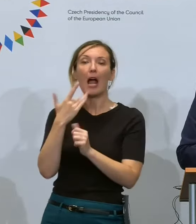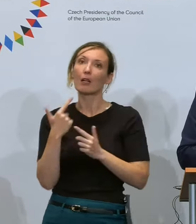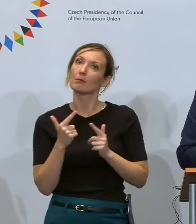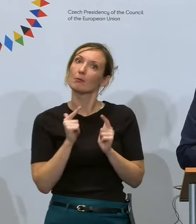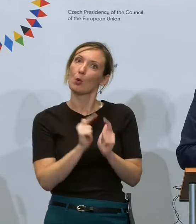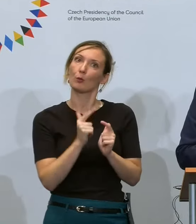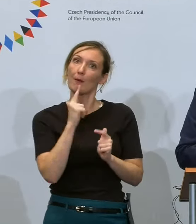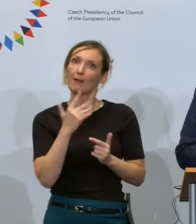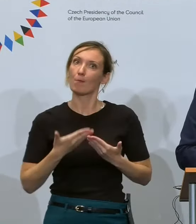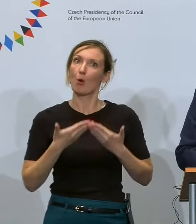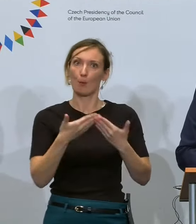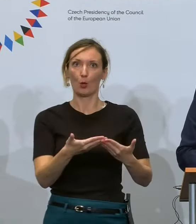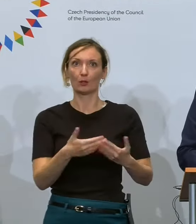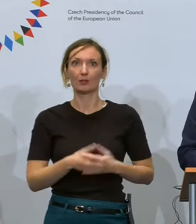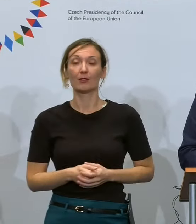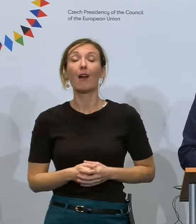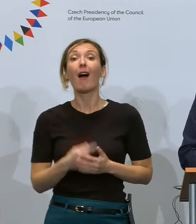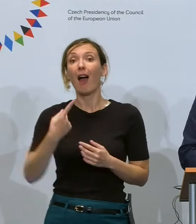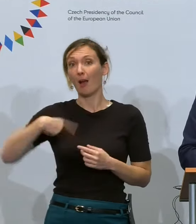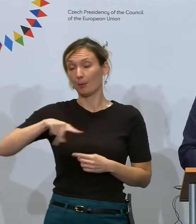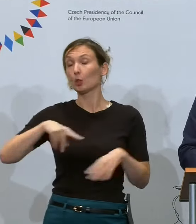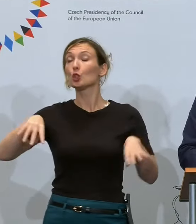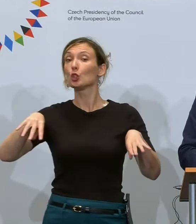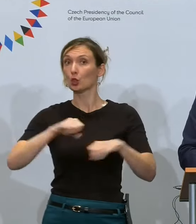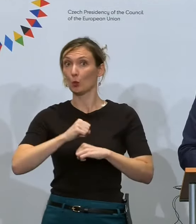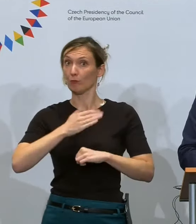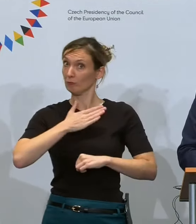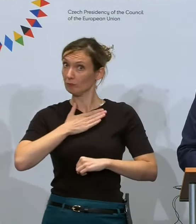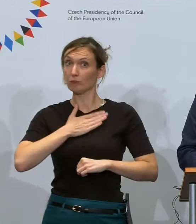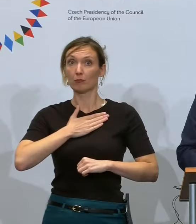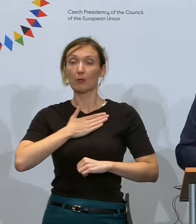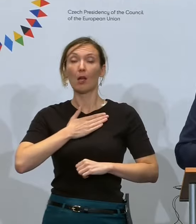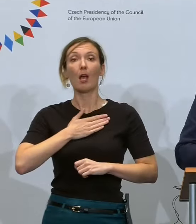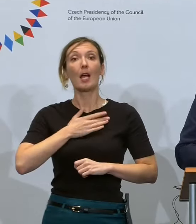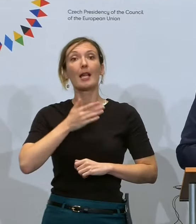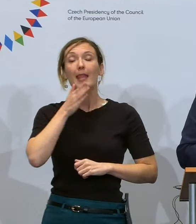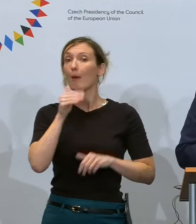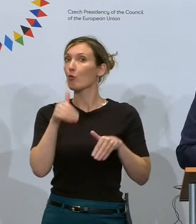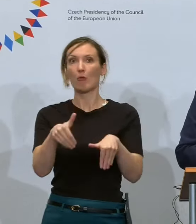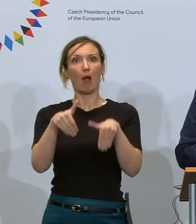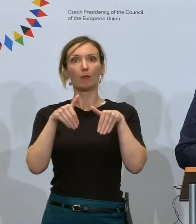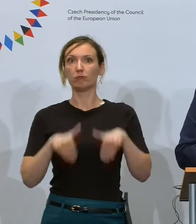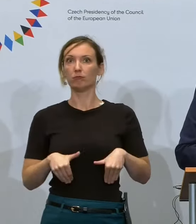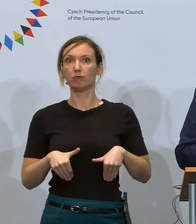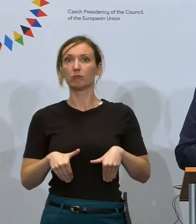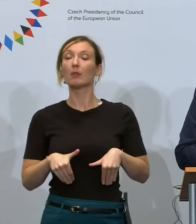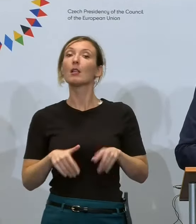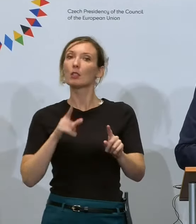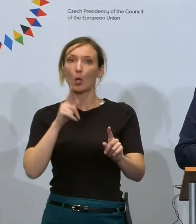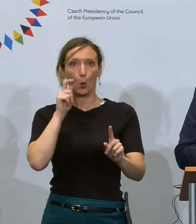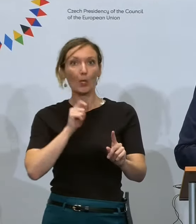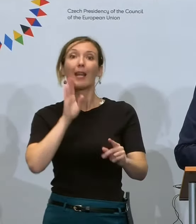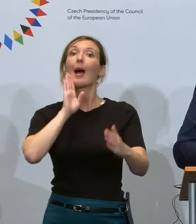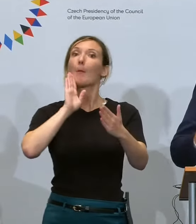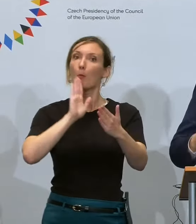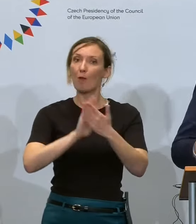že prostě neustoupíme, dokud Ukrajina neobhájí svoji